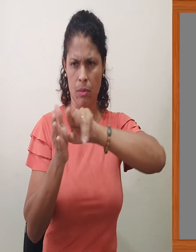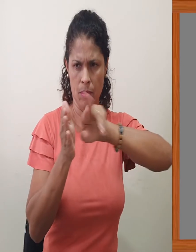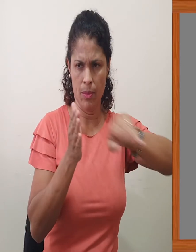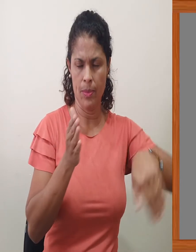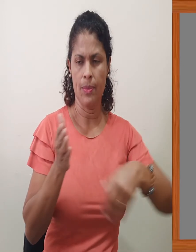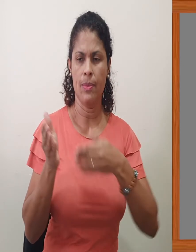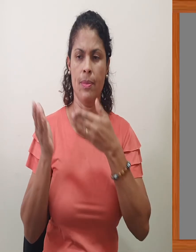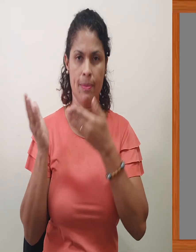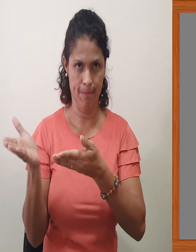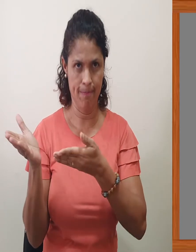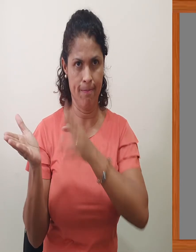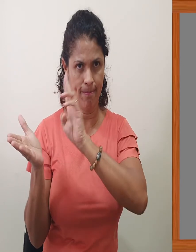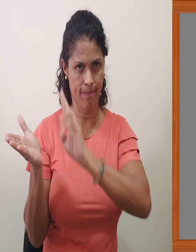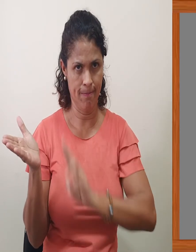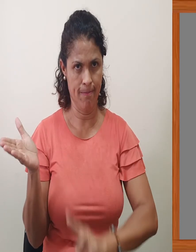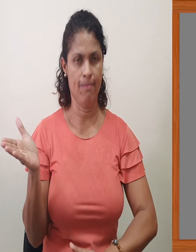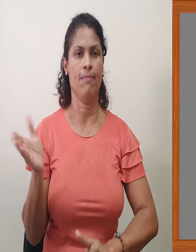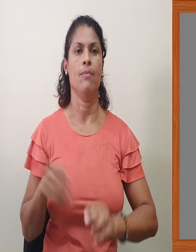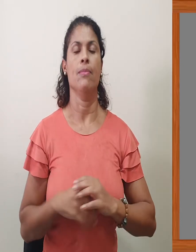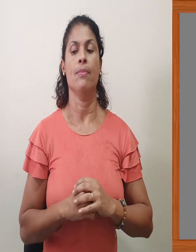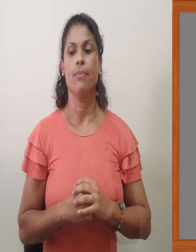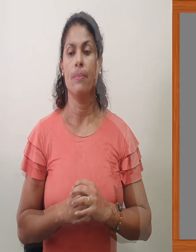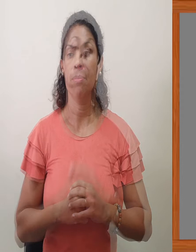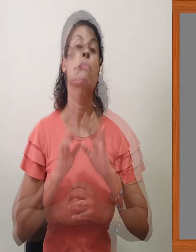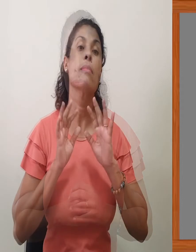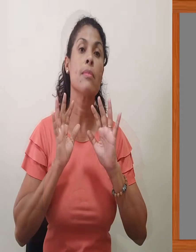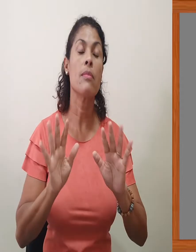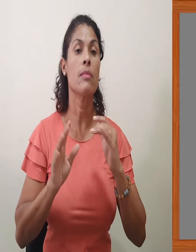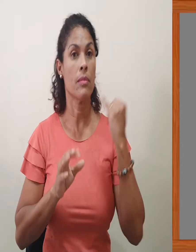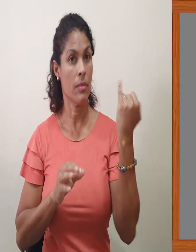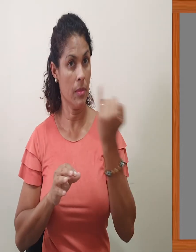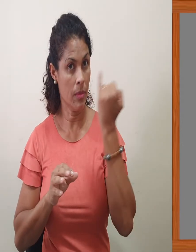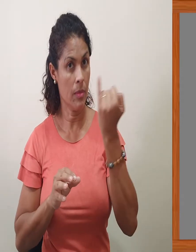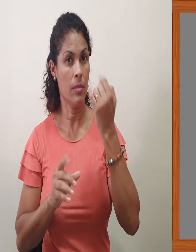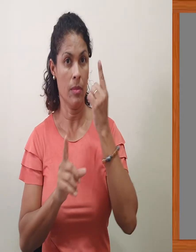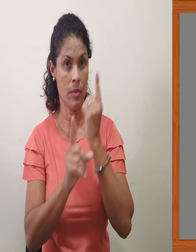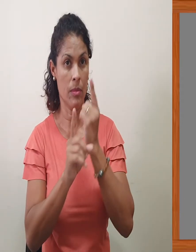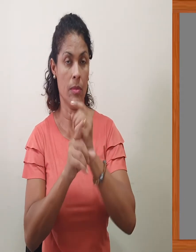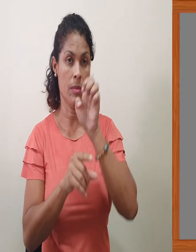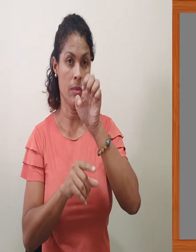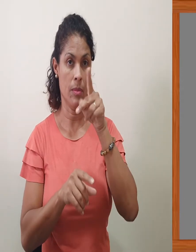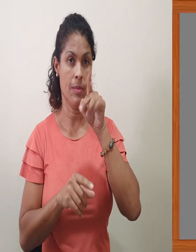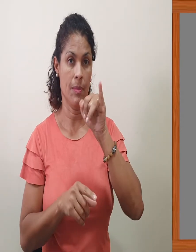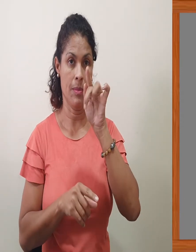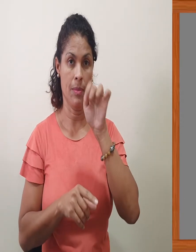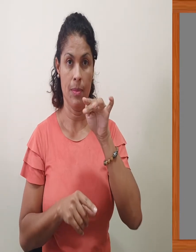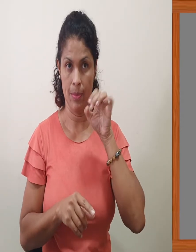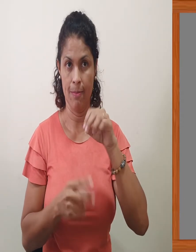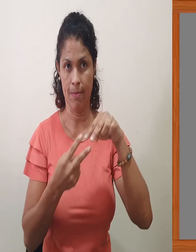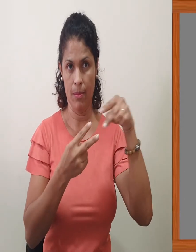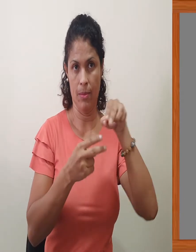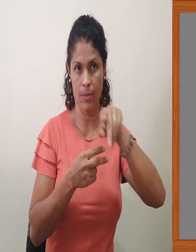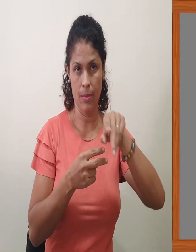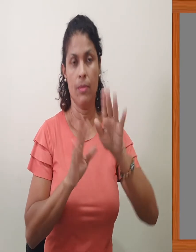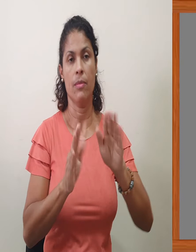e insuficientes para humanos. As do grupo 3 não são classificáveis como causadoras de câncer humano. E